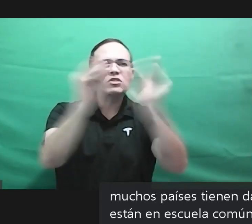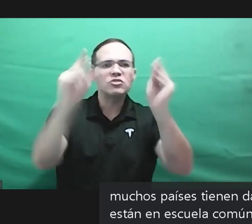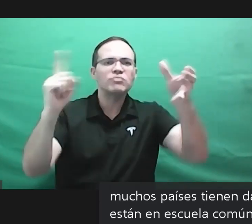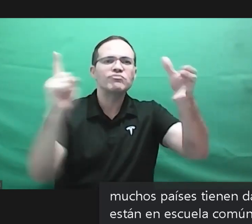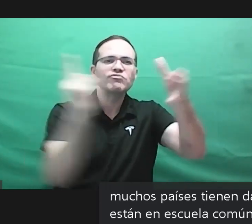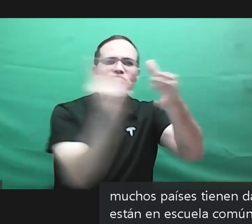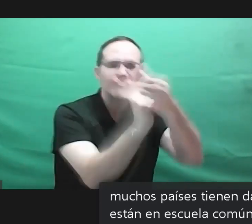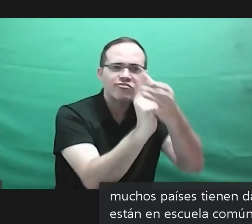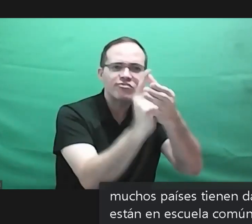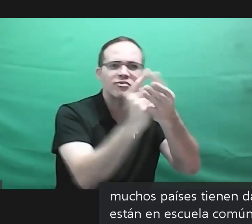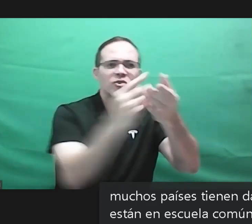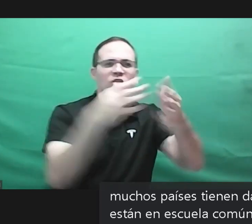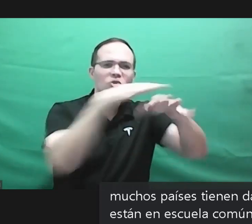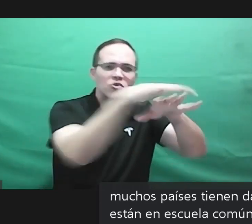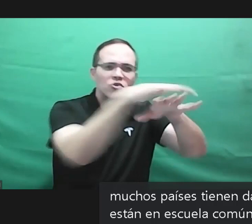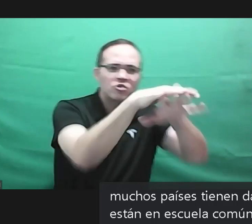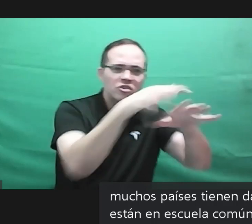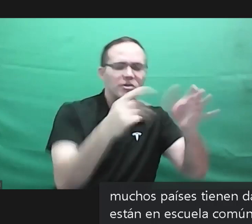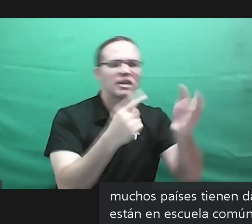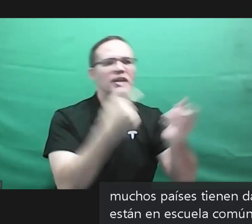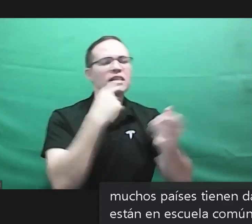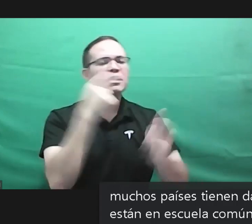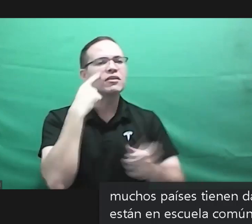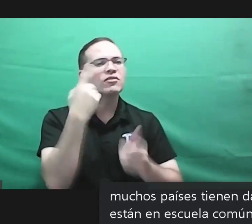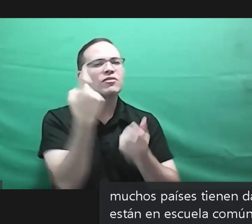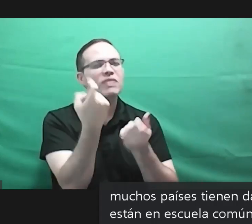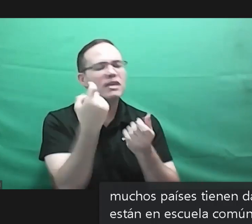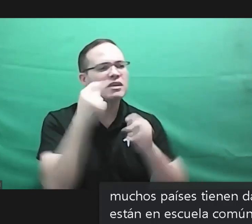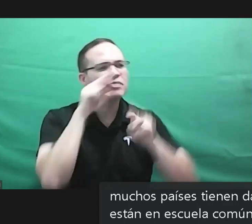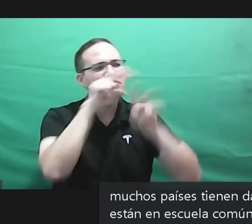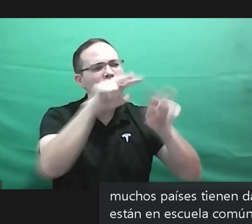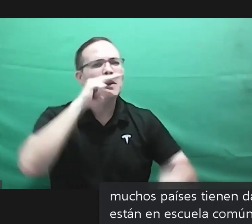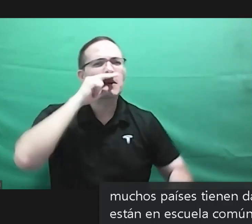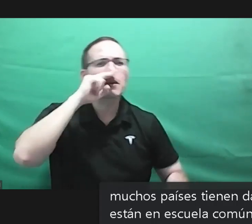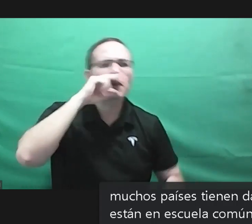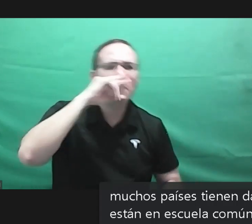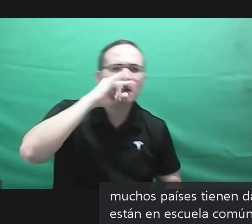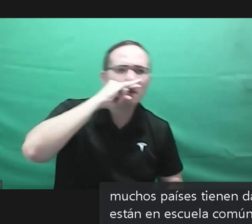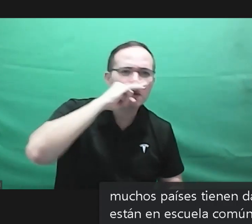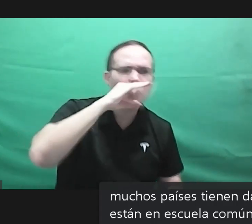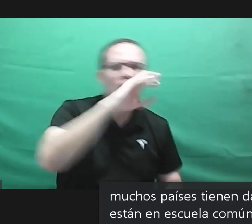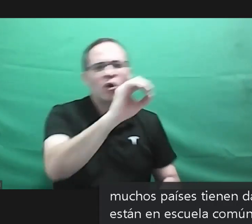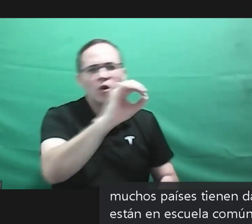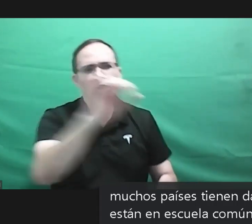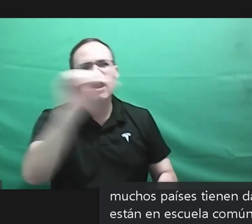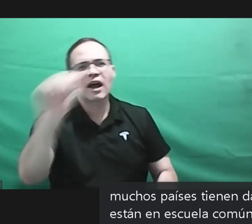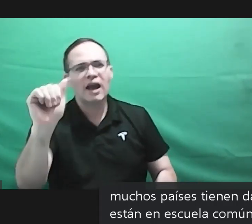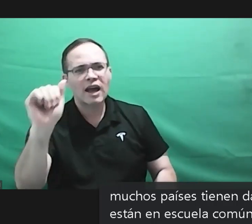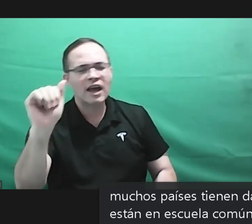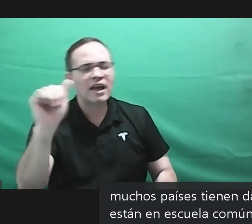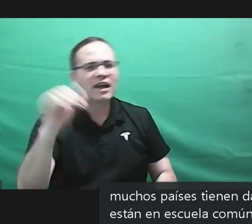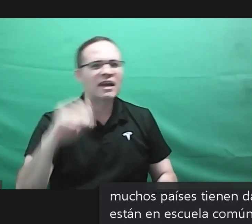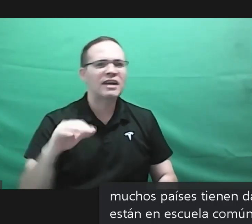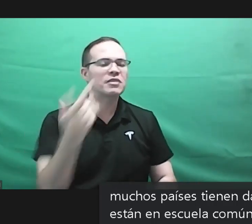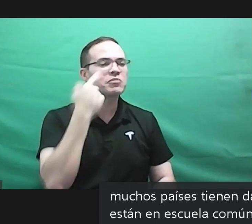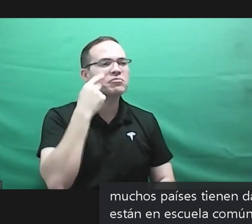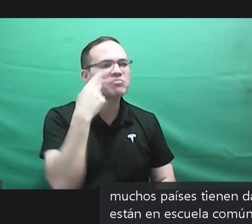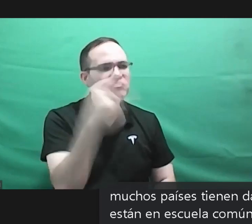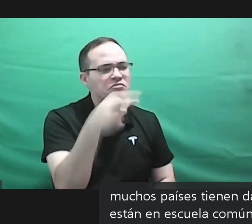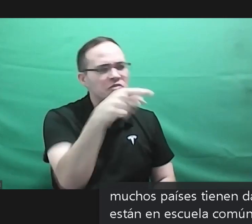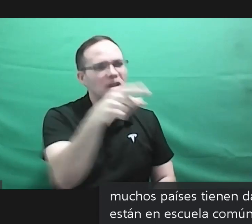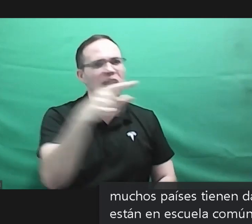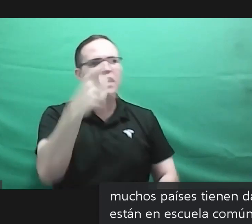estructurales para entender cómo están estos niños y niñas en las escuelas y en las universidades. Hay también adultos, ¿no?, por las universidades.